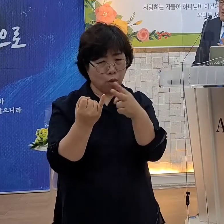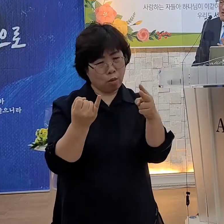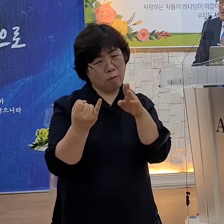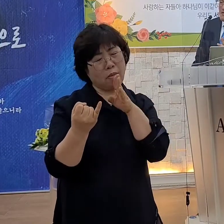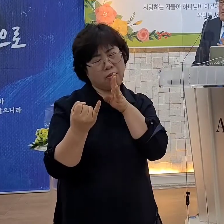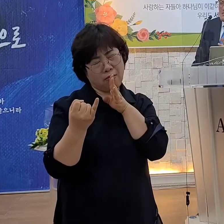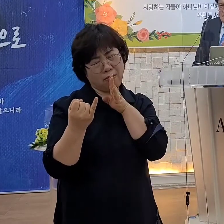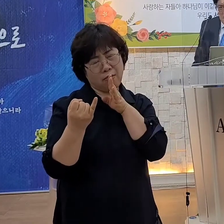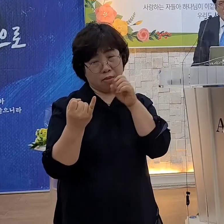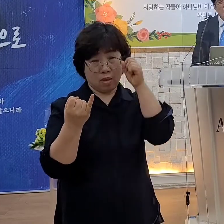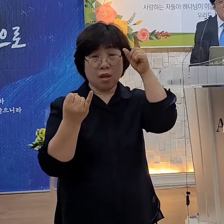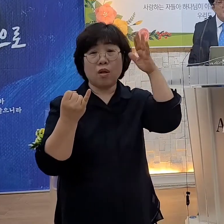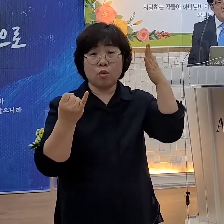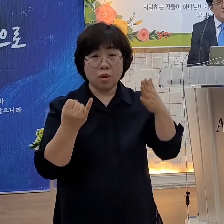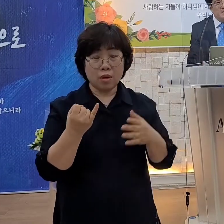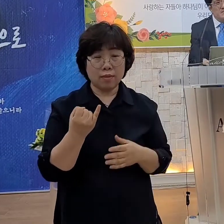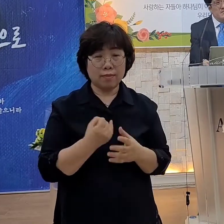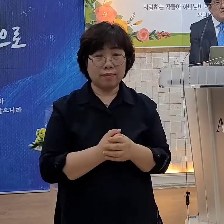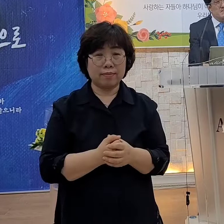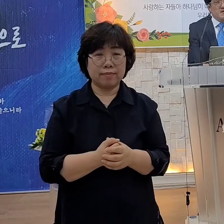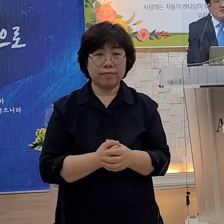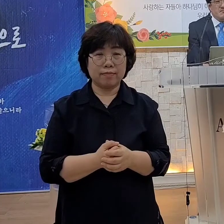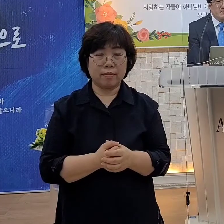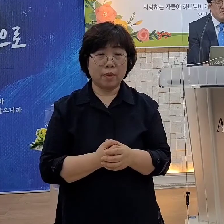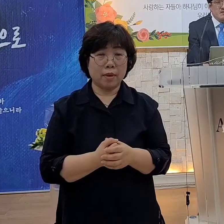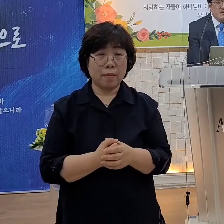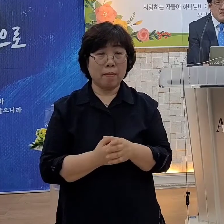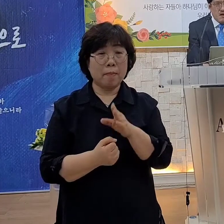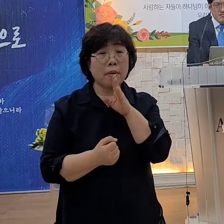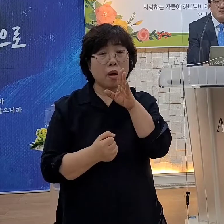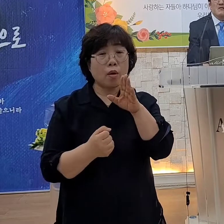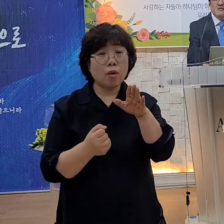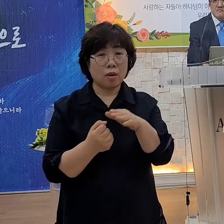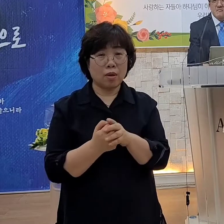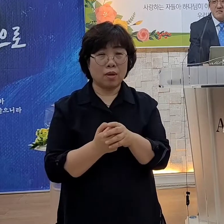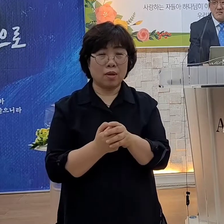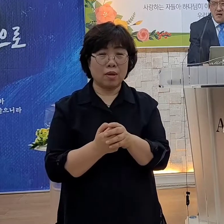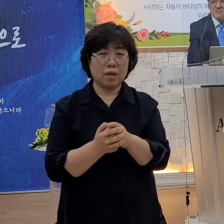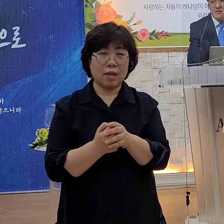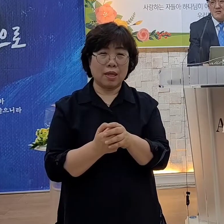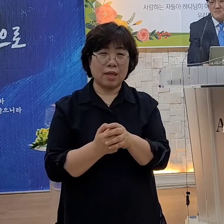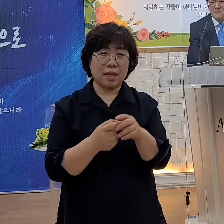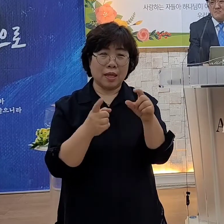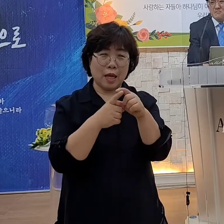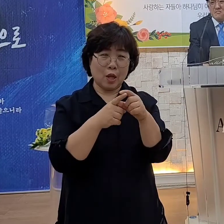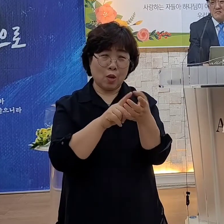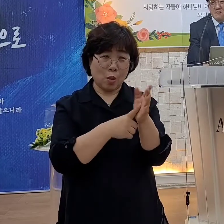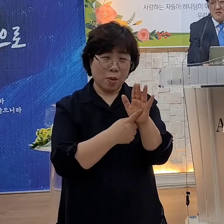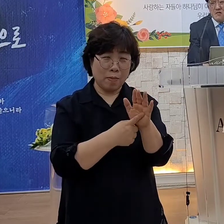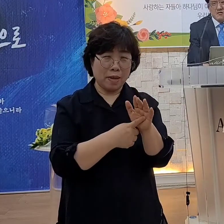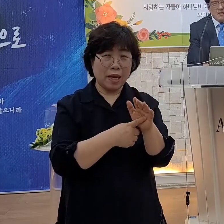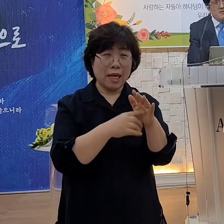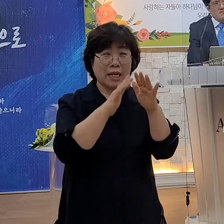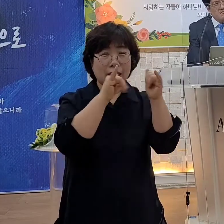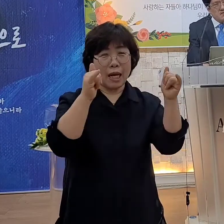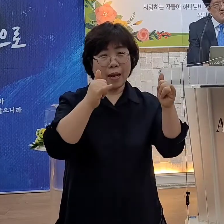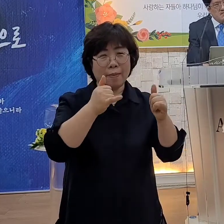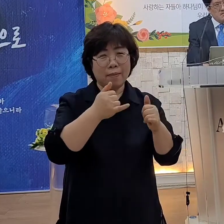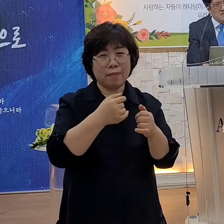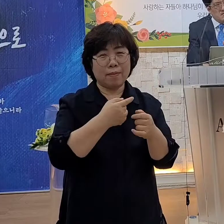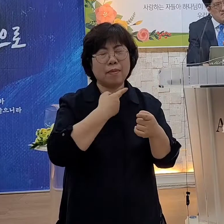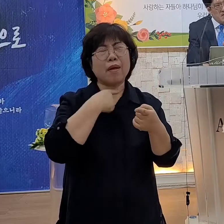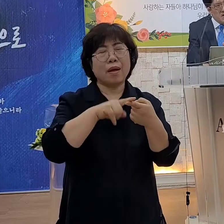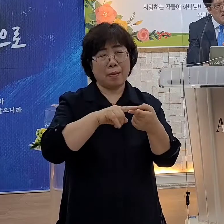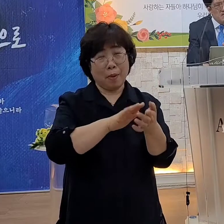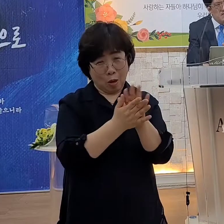맞구나. 이걸 깨닫게 돼. 이걸 뭐라 하냐면 사람 됐다 그래요. 사람 됐다. 생판 세상 모르고